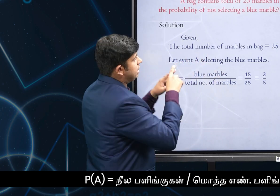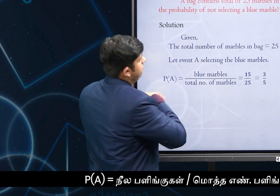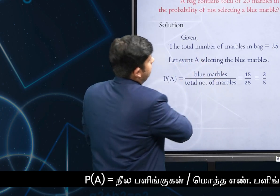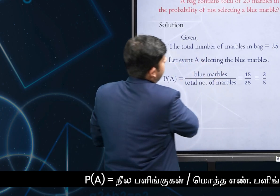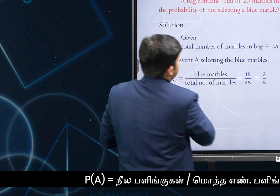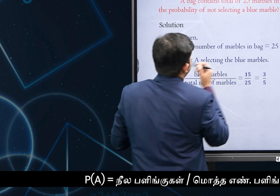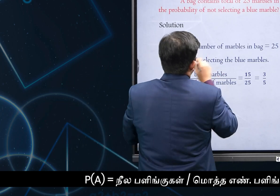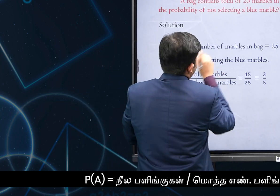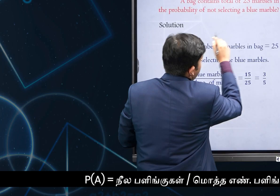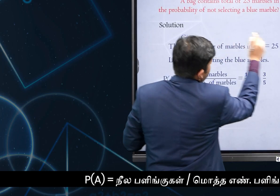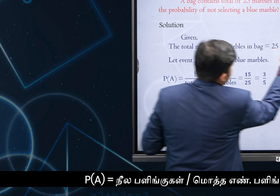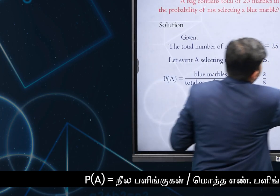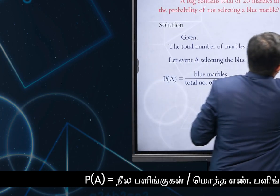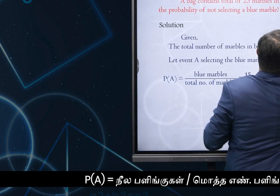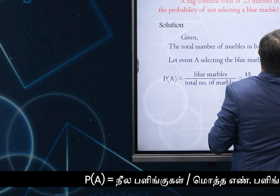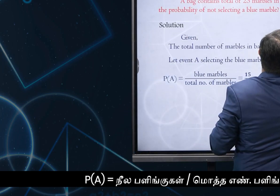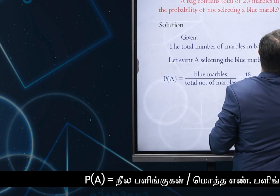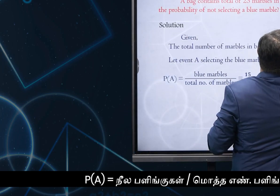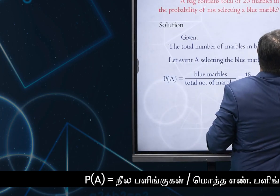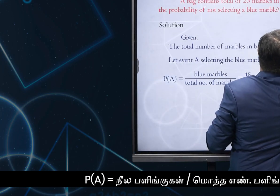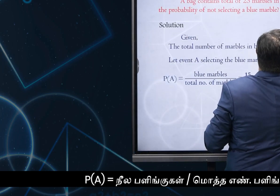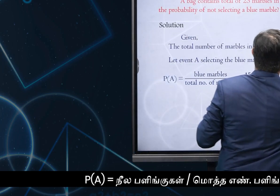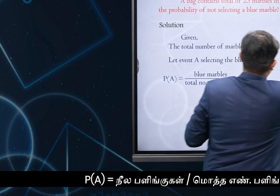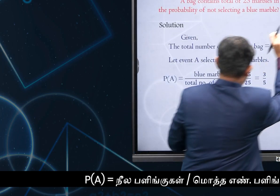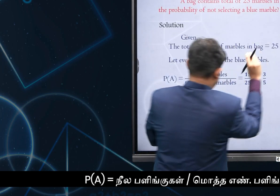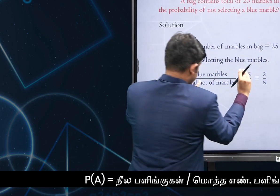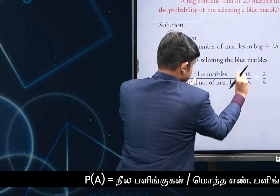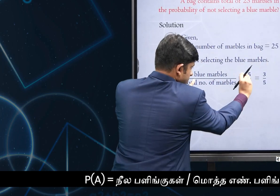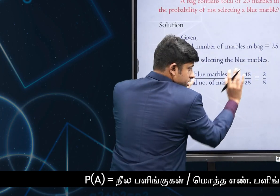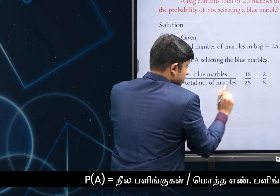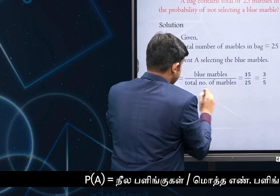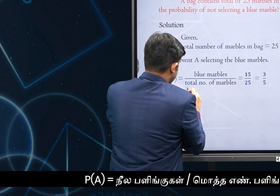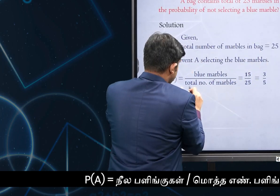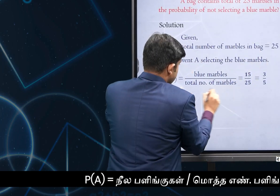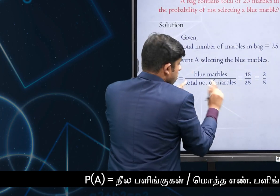15 கீழ்க்கோடு 25 ஈடு 3 கீழ்க்கோடு 5.